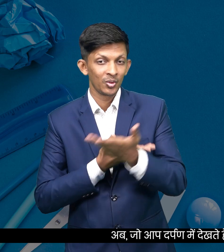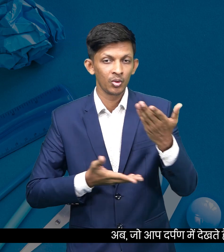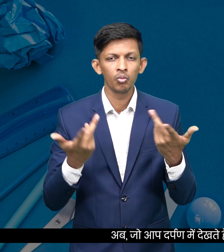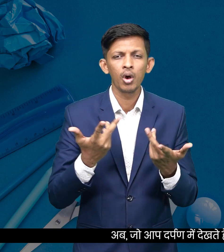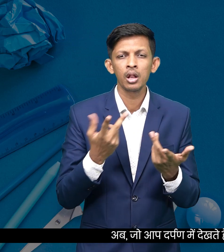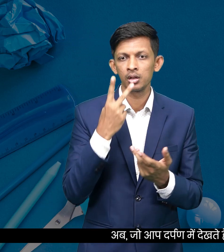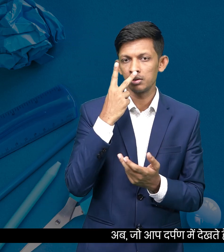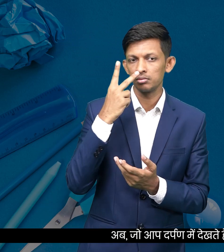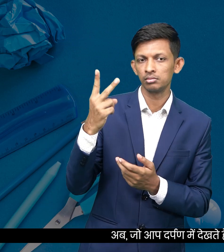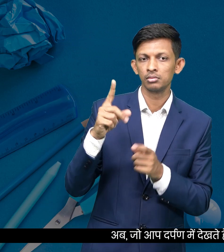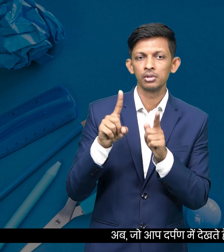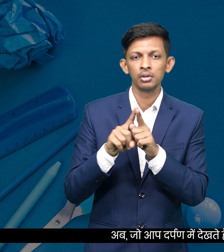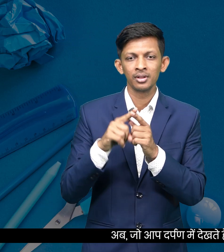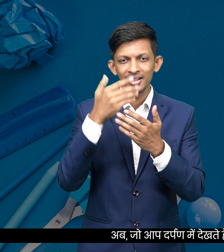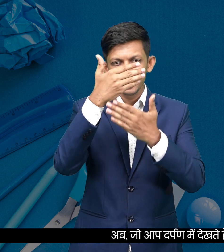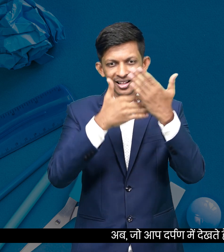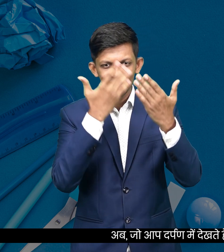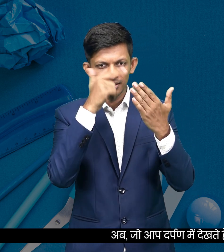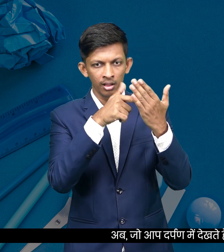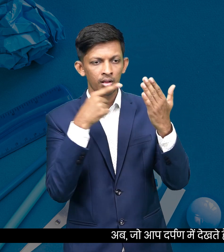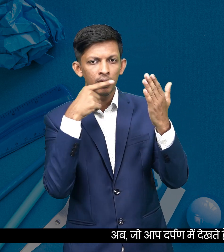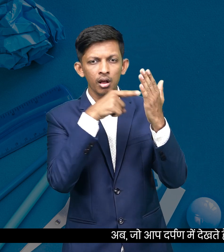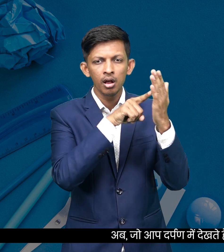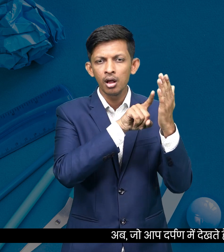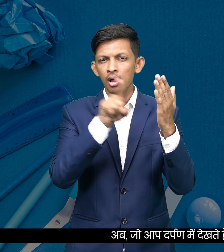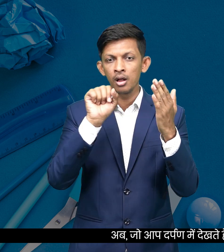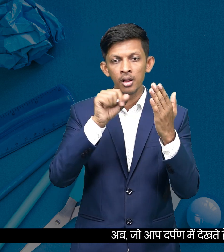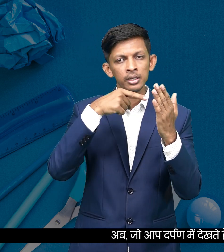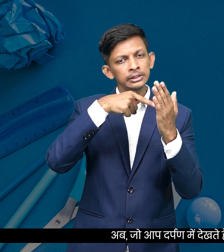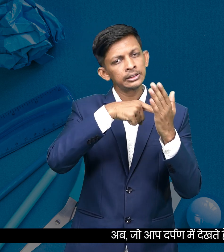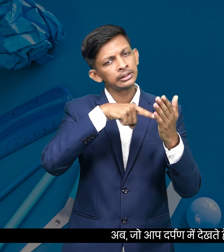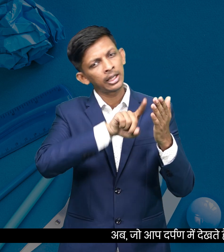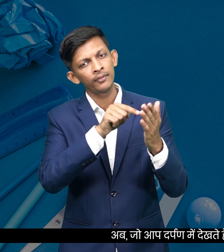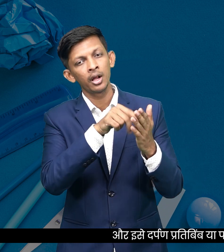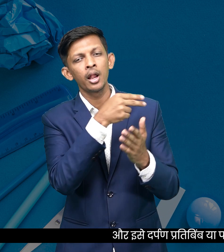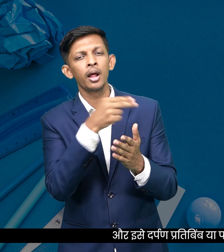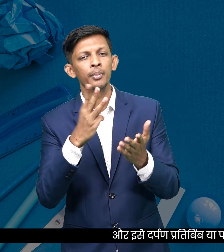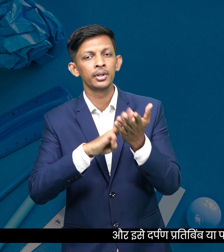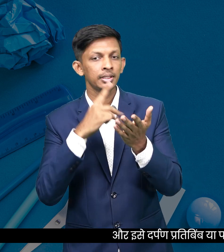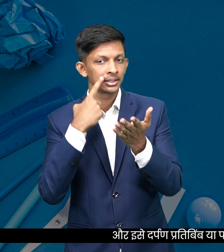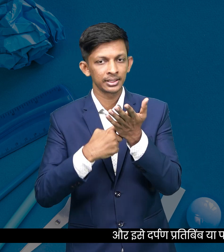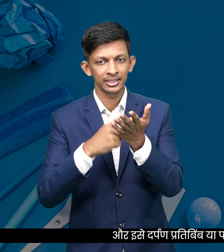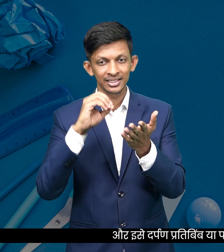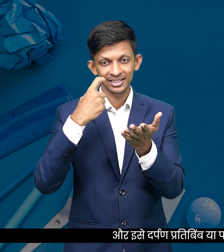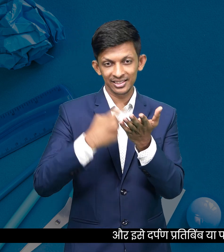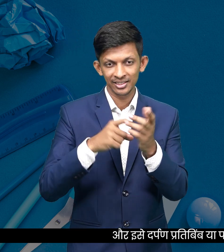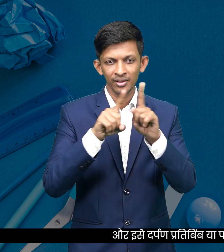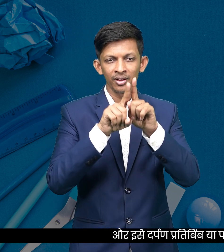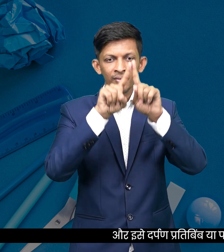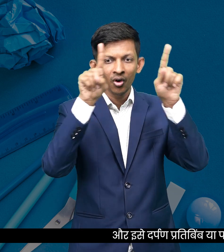अब जो आप दर्पण में देखते हैं वह अपने आप को दर्शाता है और इसे दर्पण प्रतिबिंब या